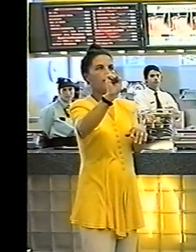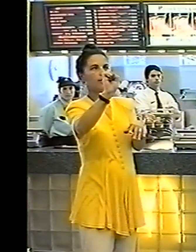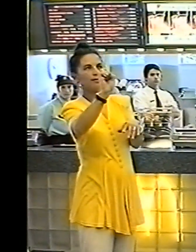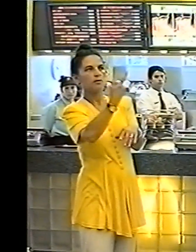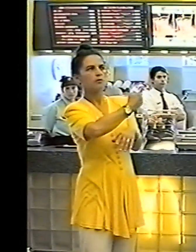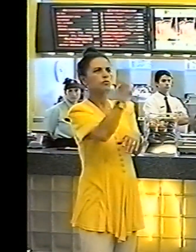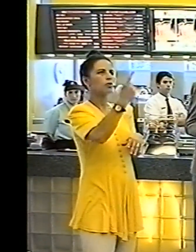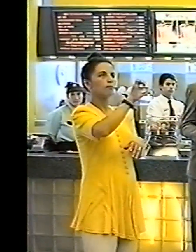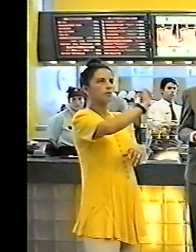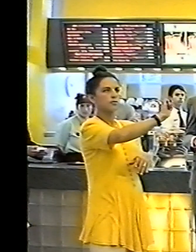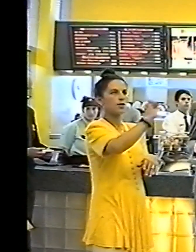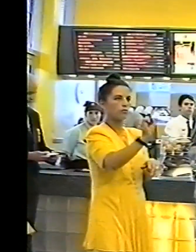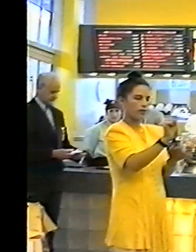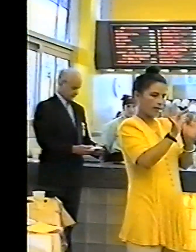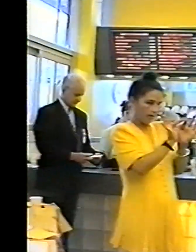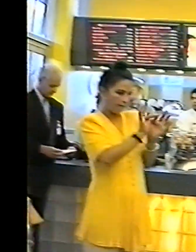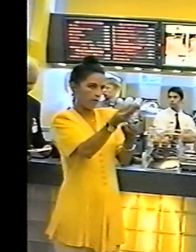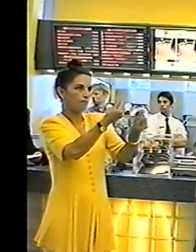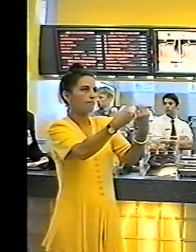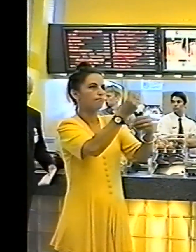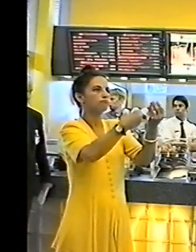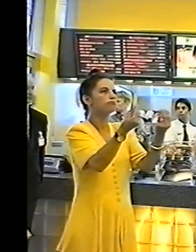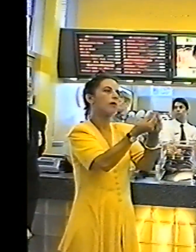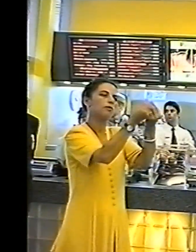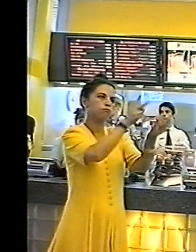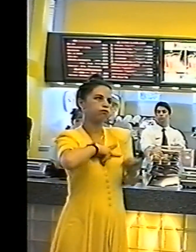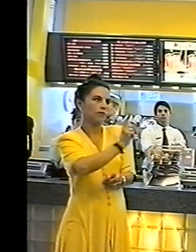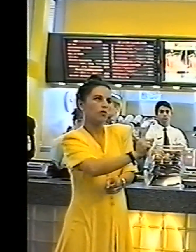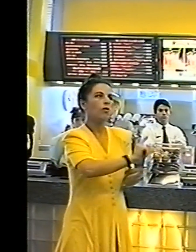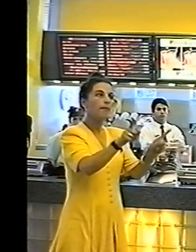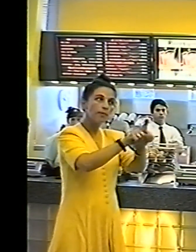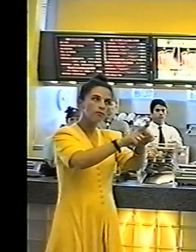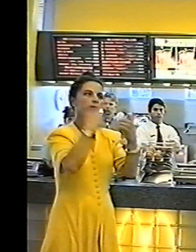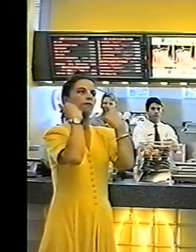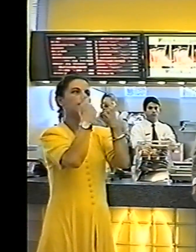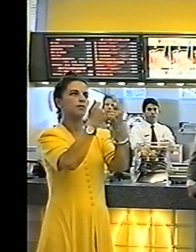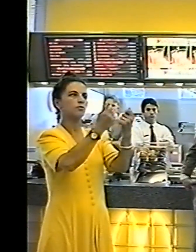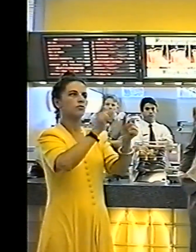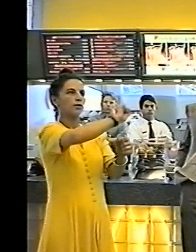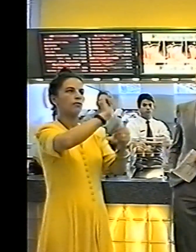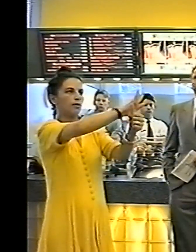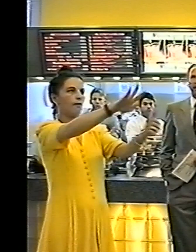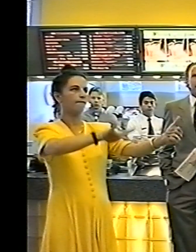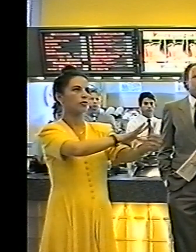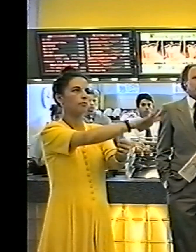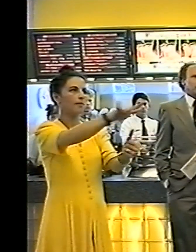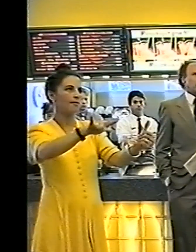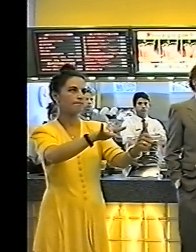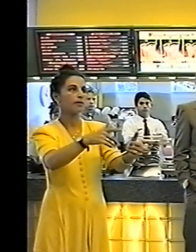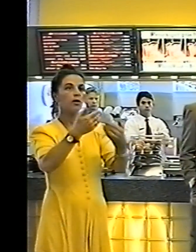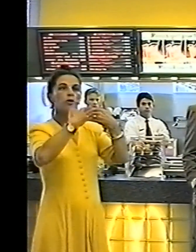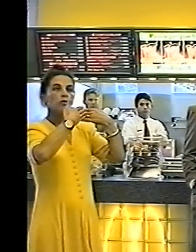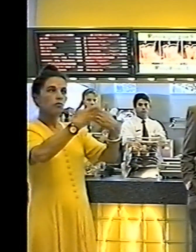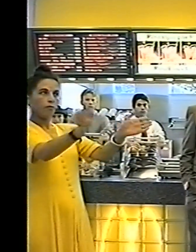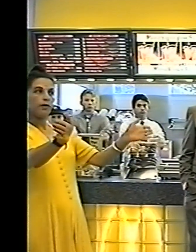seulement sécurité avec nos produits, mais aussi sécurité pour l'environnement. L'ouverture aujourd'hui de